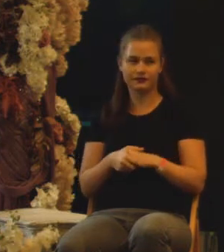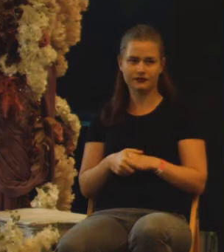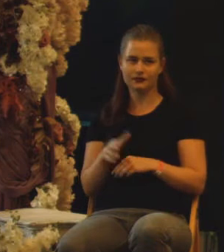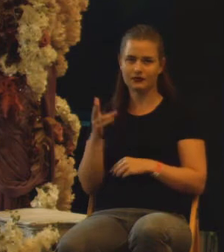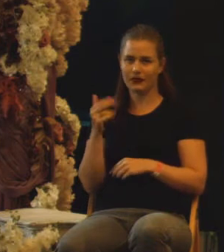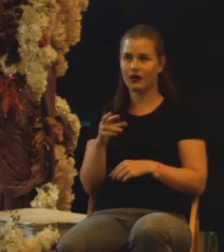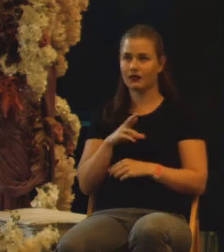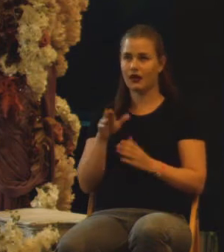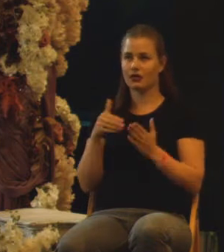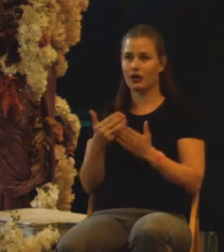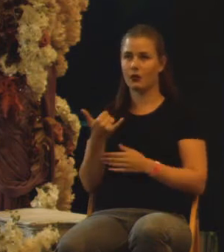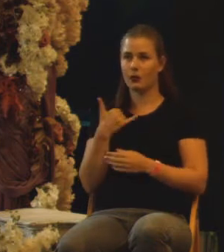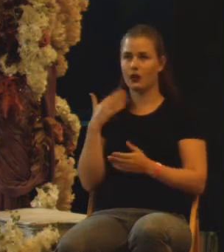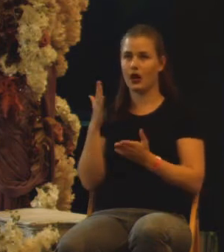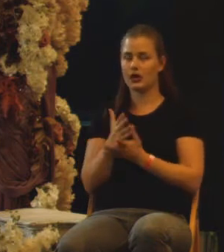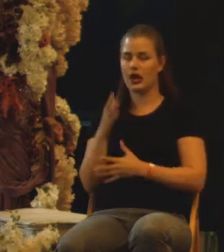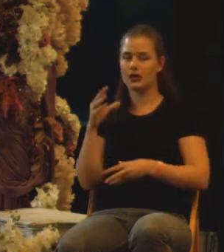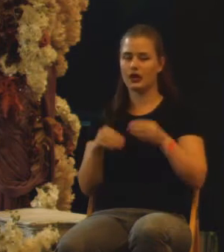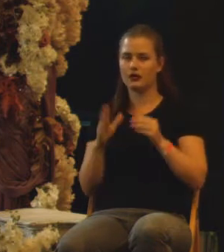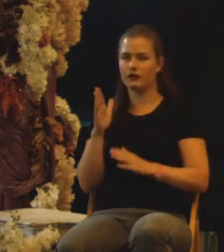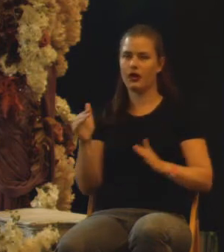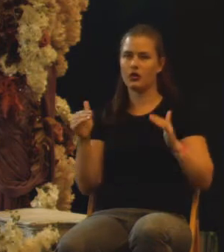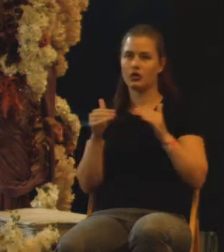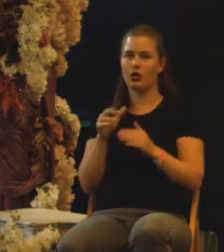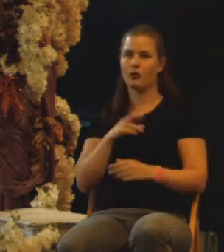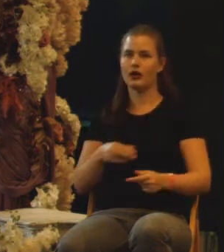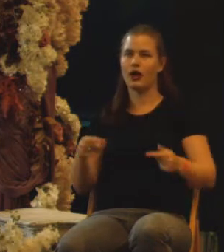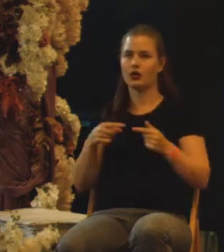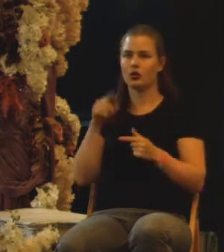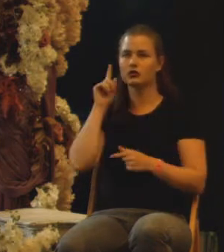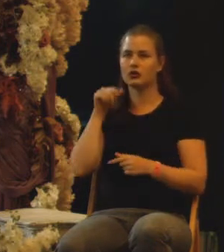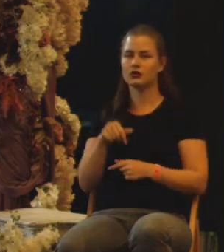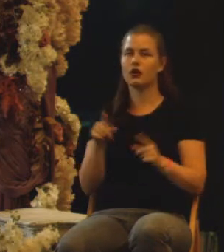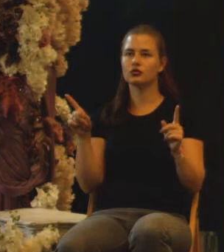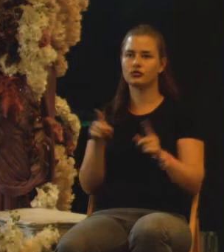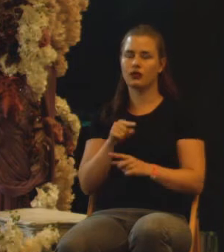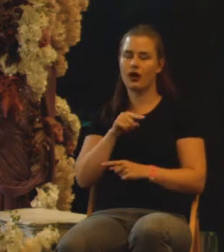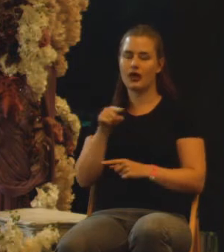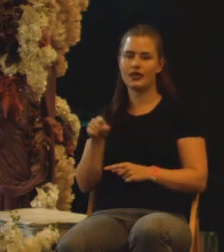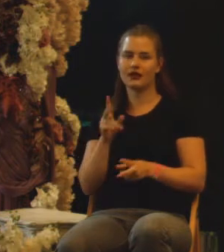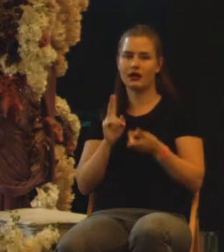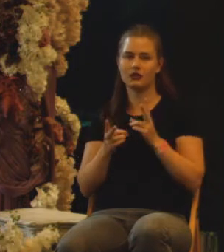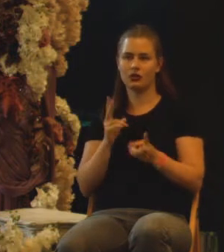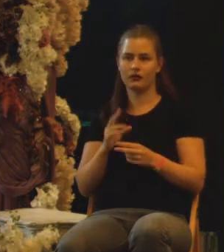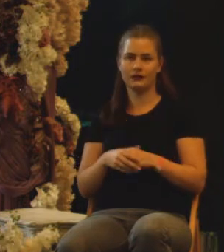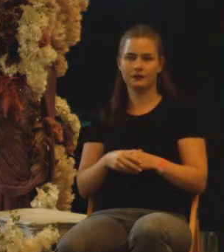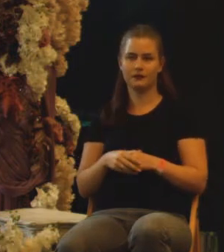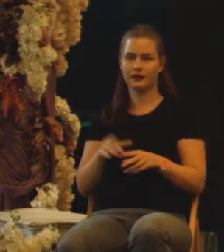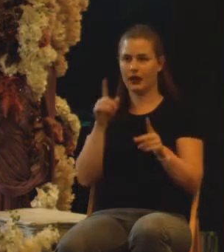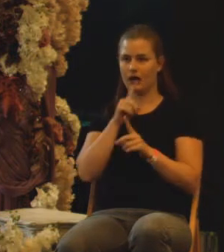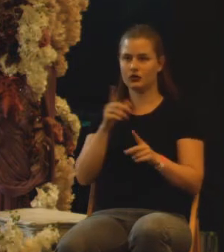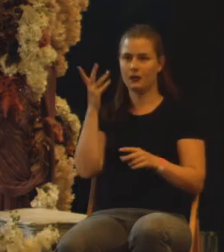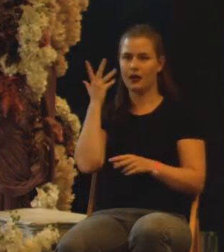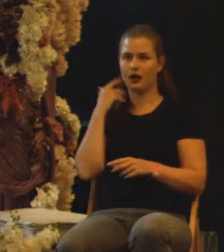Да? Я, например, у меня есть соседи в доме, я точно знаю, что они готовили. Вот особенно,